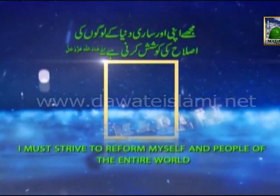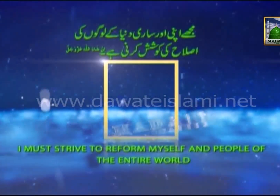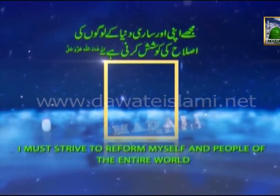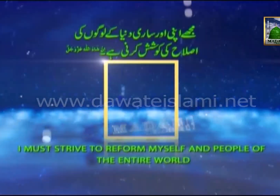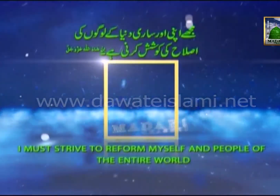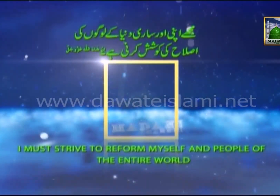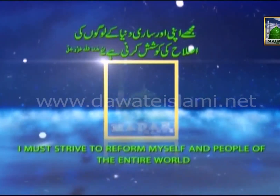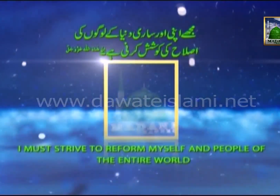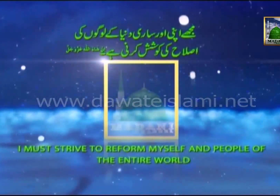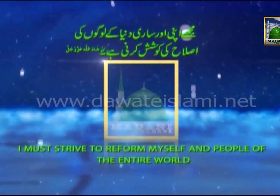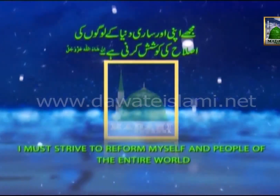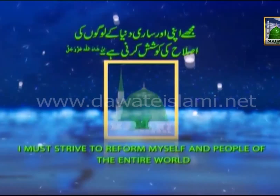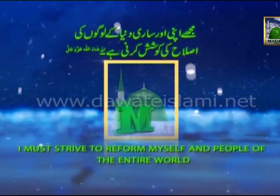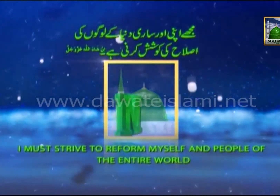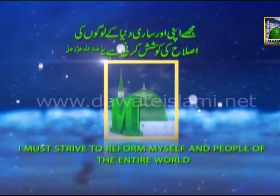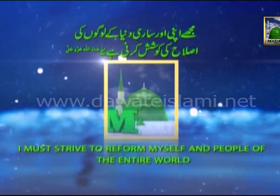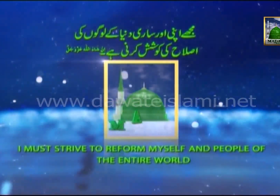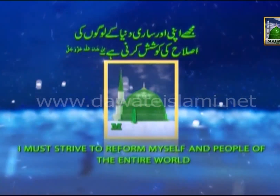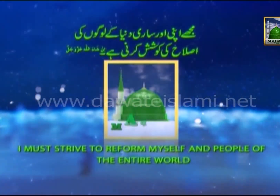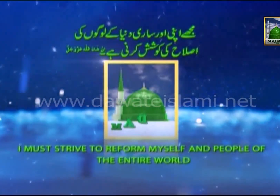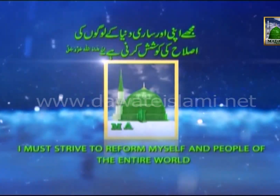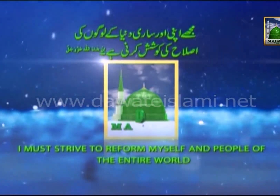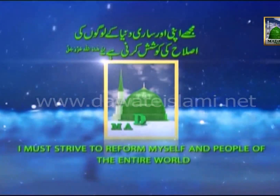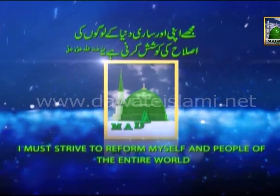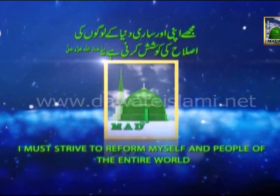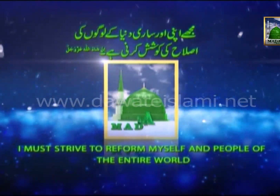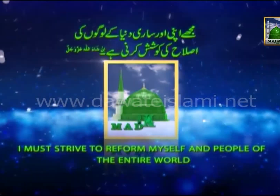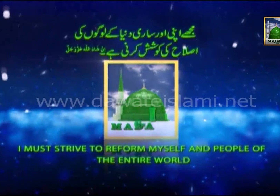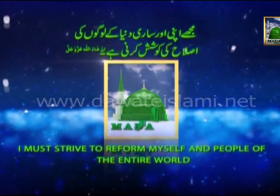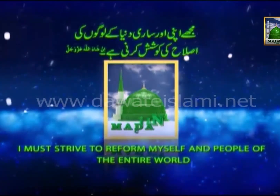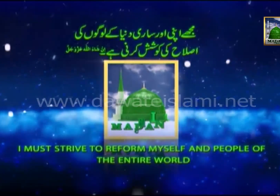صلی اللہ تعالی علی محمد۔ مجھے اپنی اور ساری